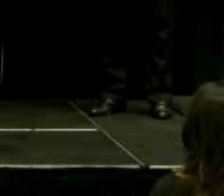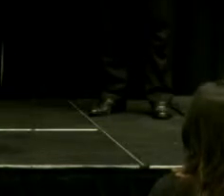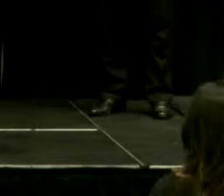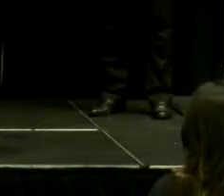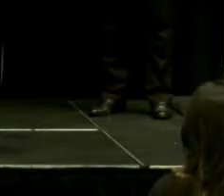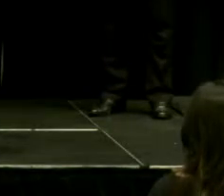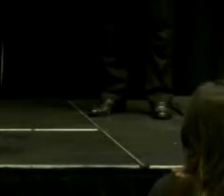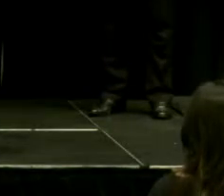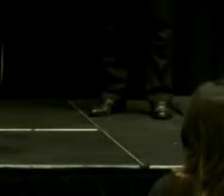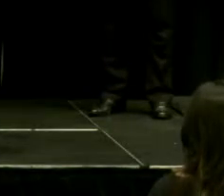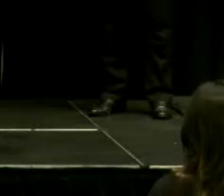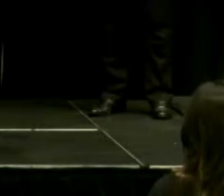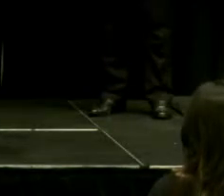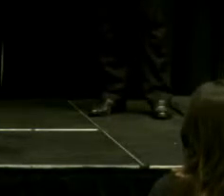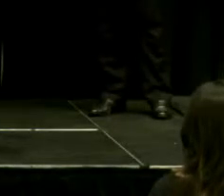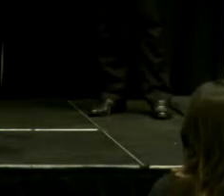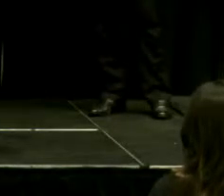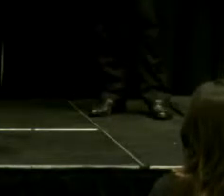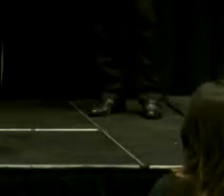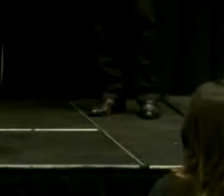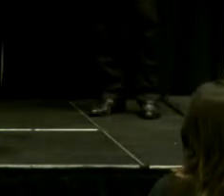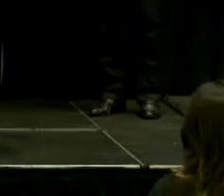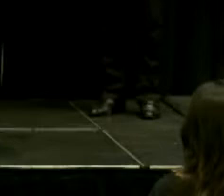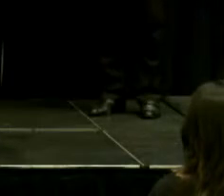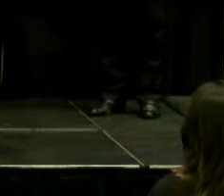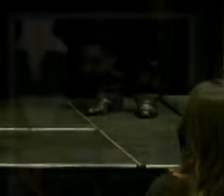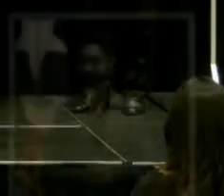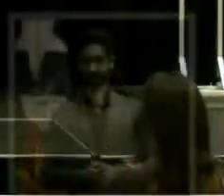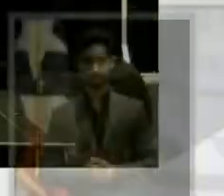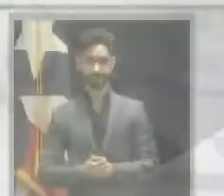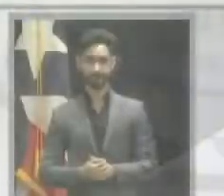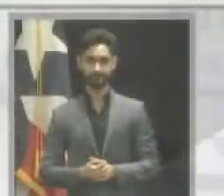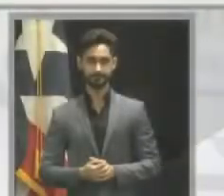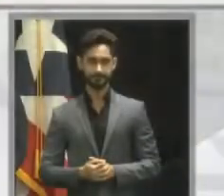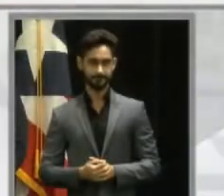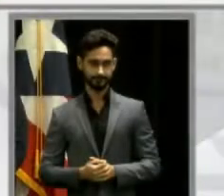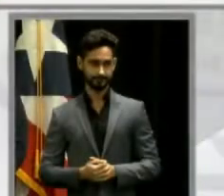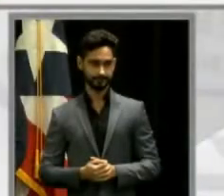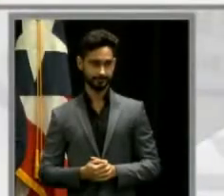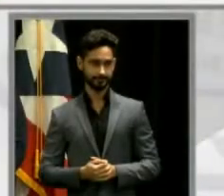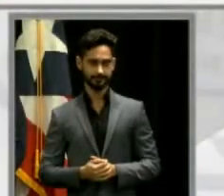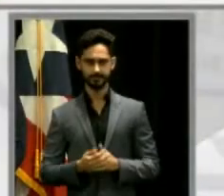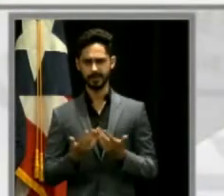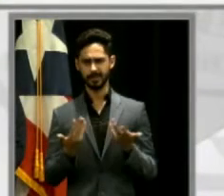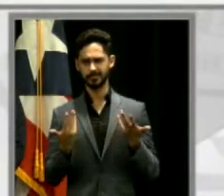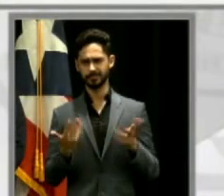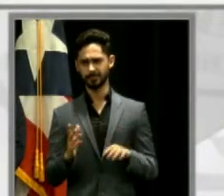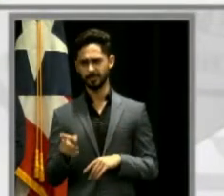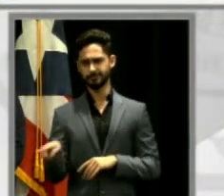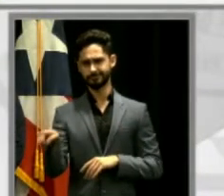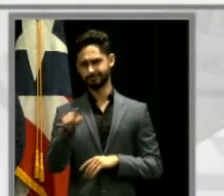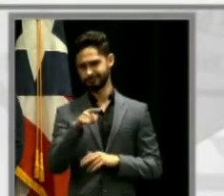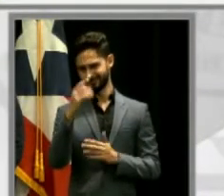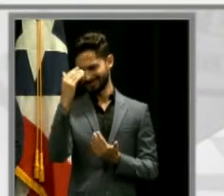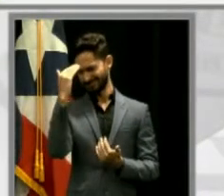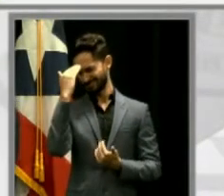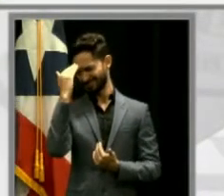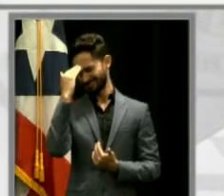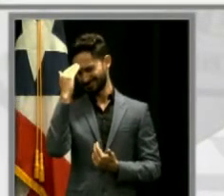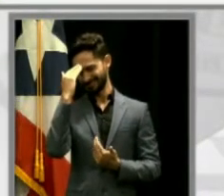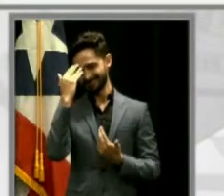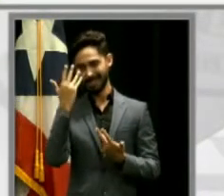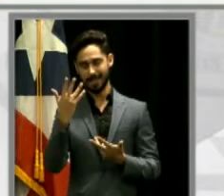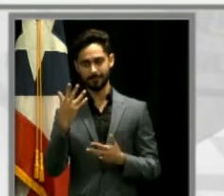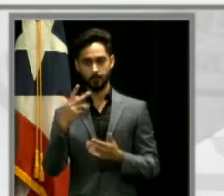Sí, muy buenas tardes a todos. Como es de todos de conocimiento, esto es uno de los proyectos prioritarios y compromiso del